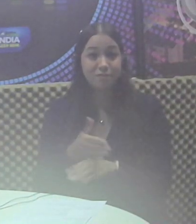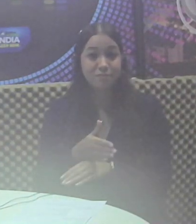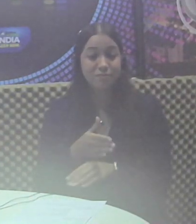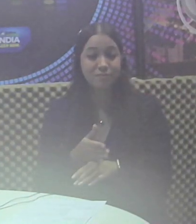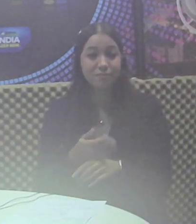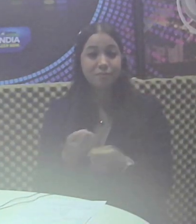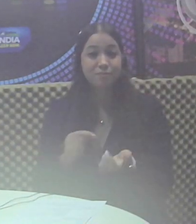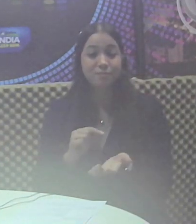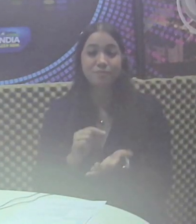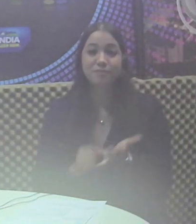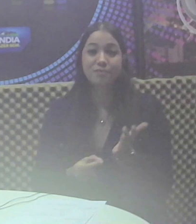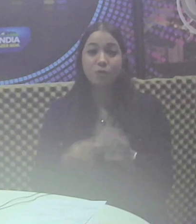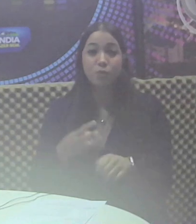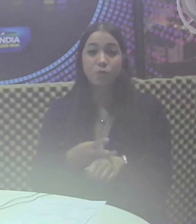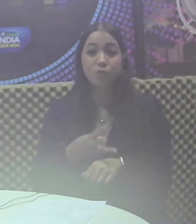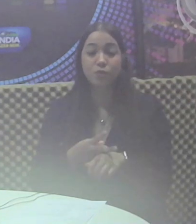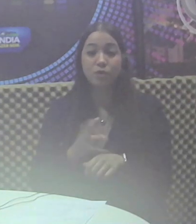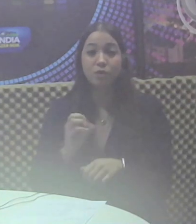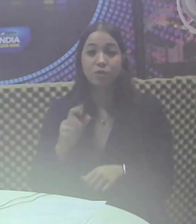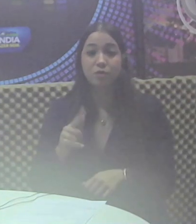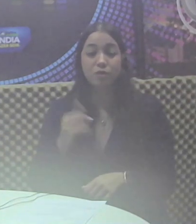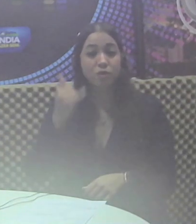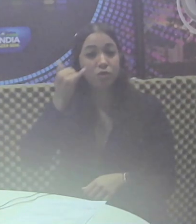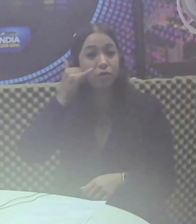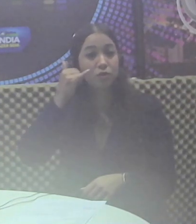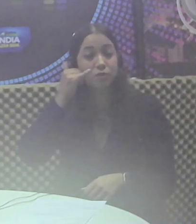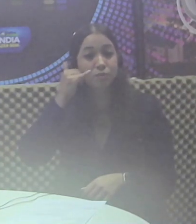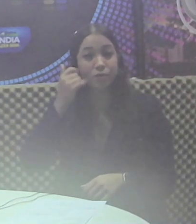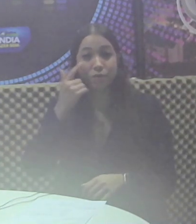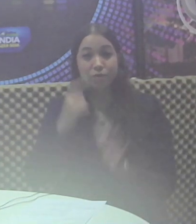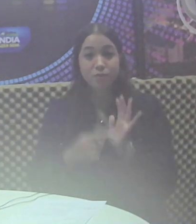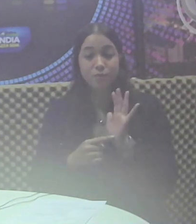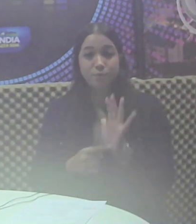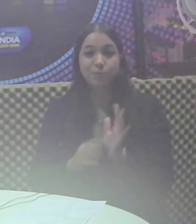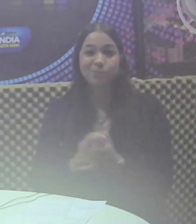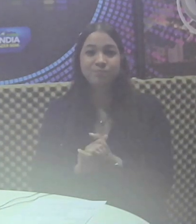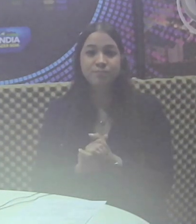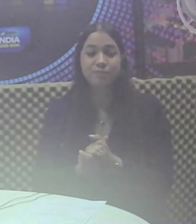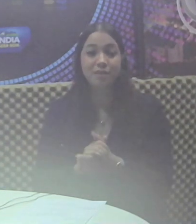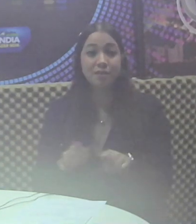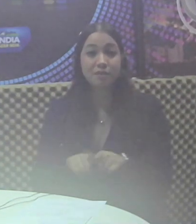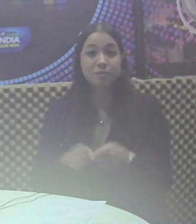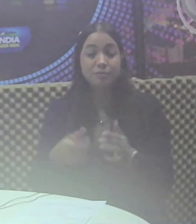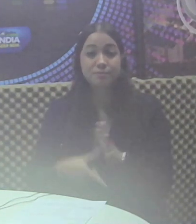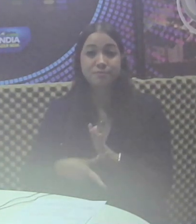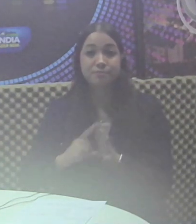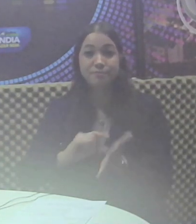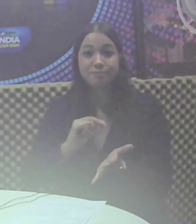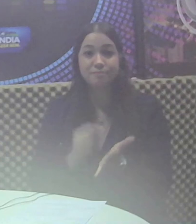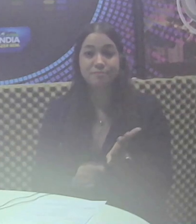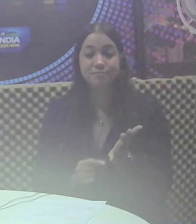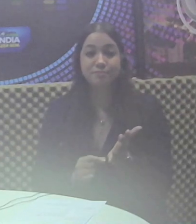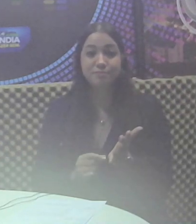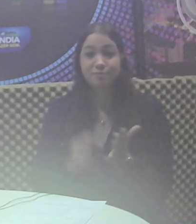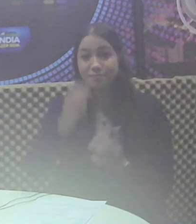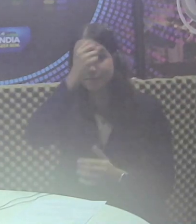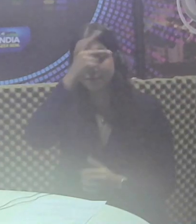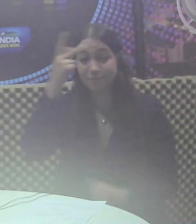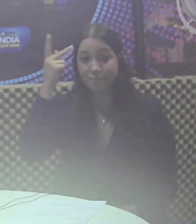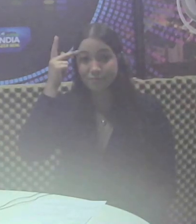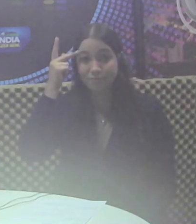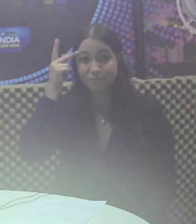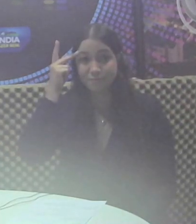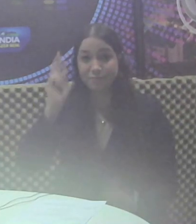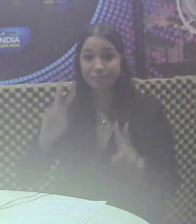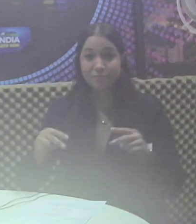se cadastrar no WhatsApp da ONG, nesse número que está aparecendo aí na tela. E também deve estar previamente inscrito no cadastro da Prefeitura, nesse link